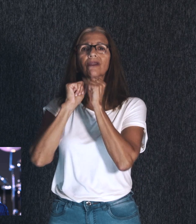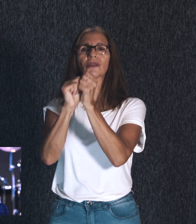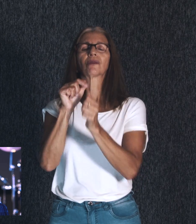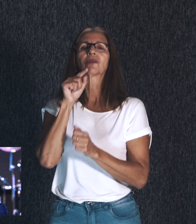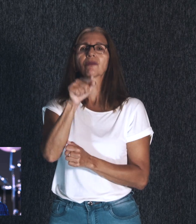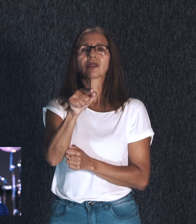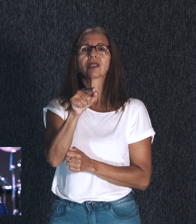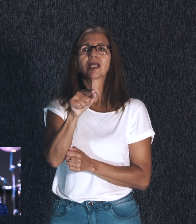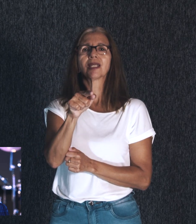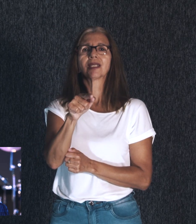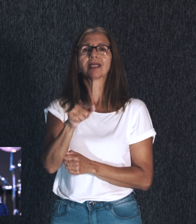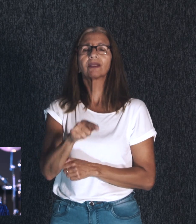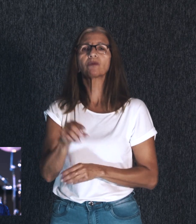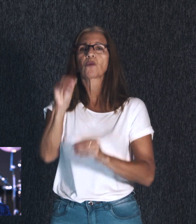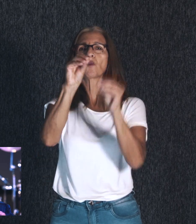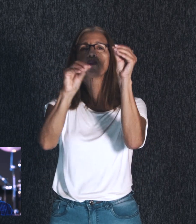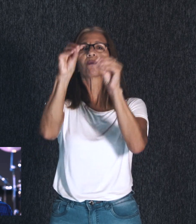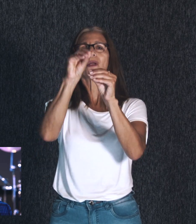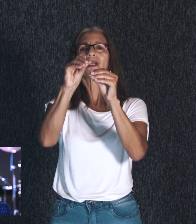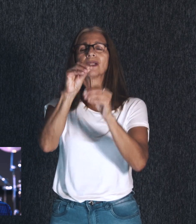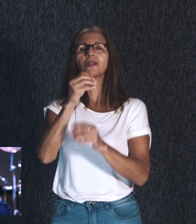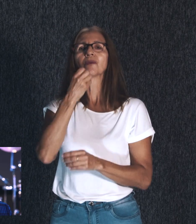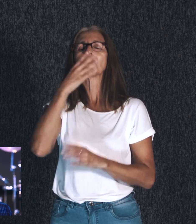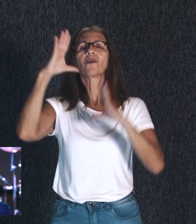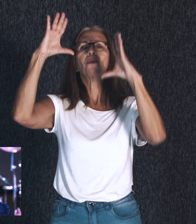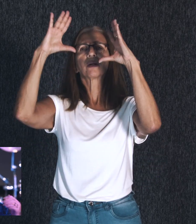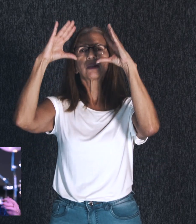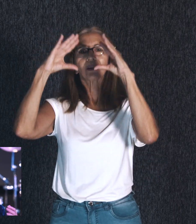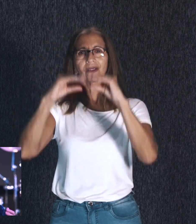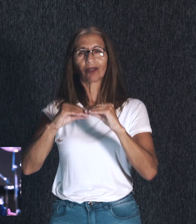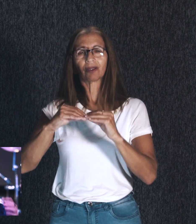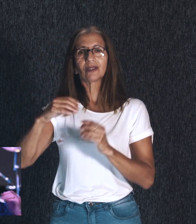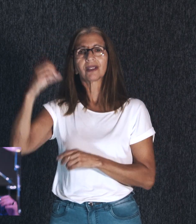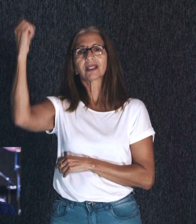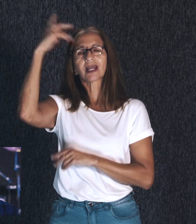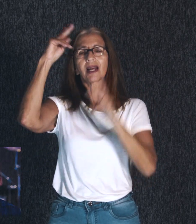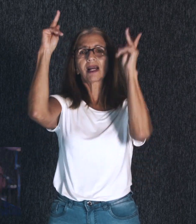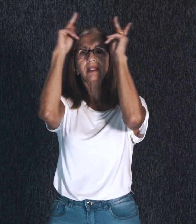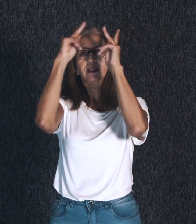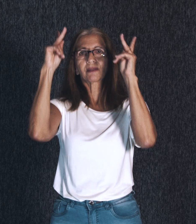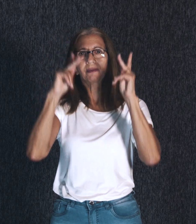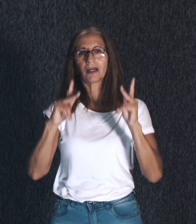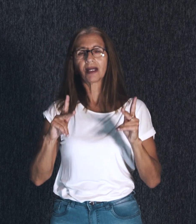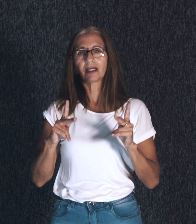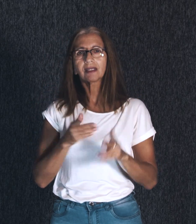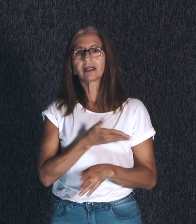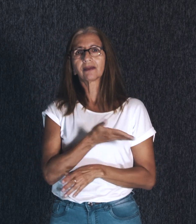temer. Um grande beijo, tenha uma excelente noite, graça e paz.